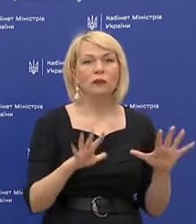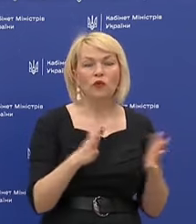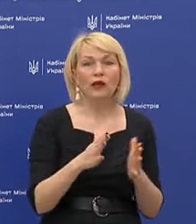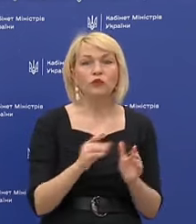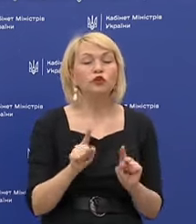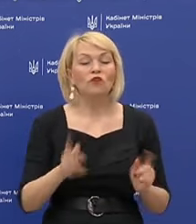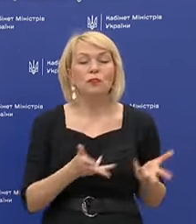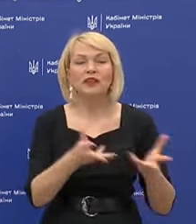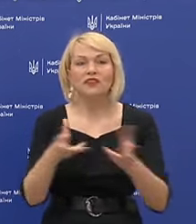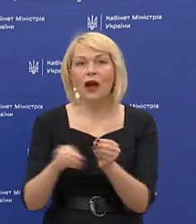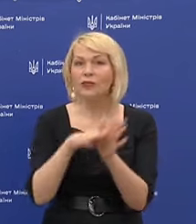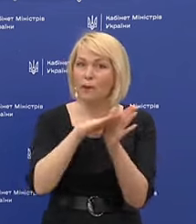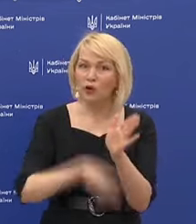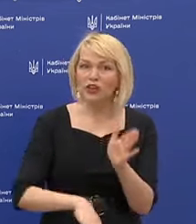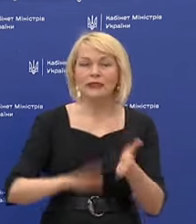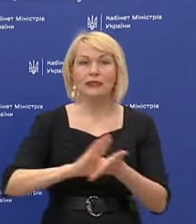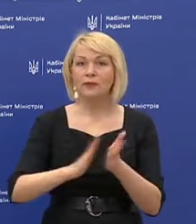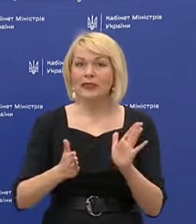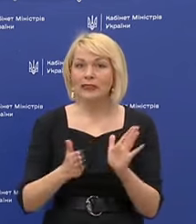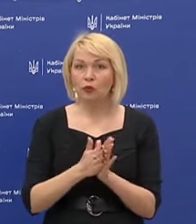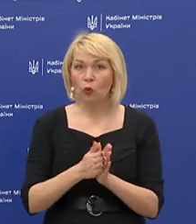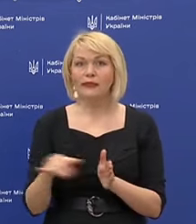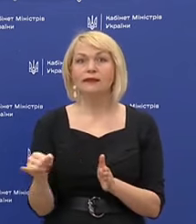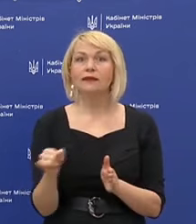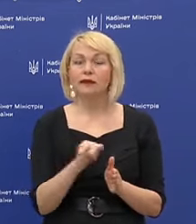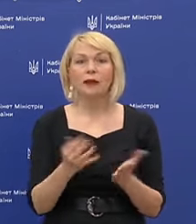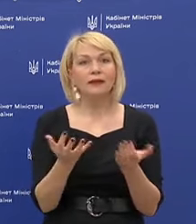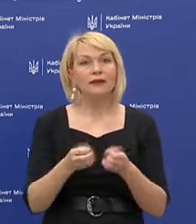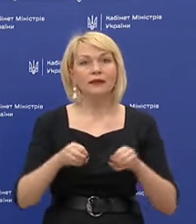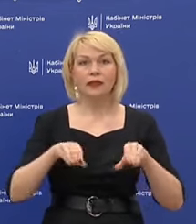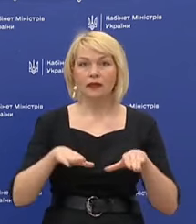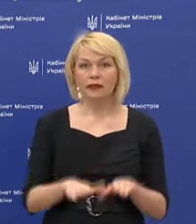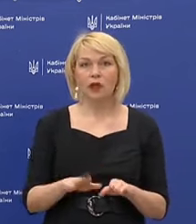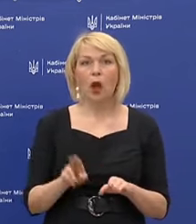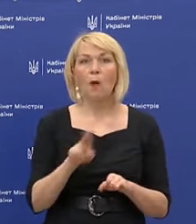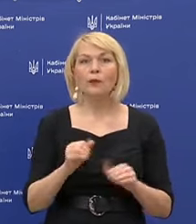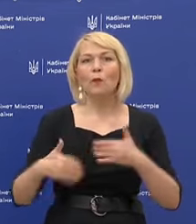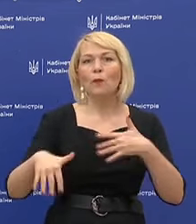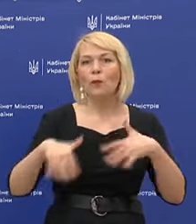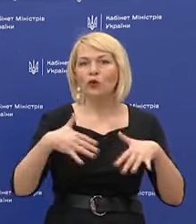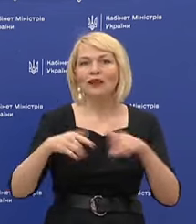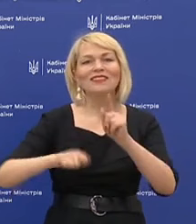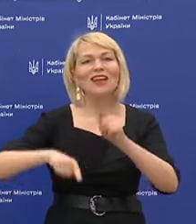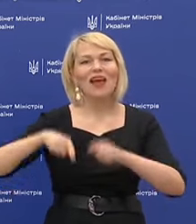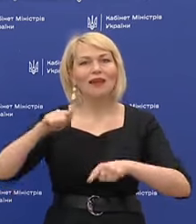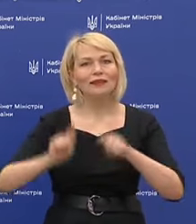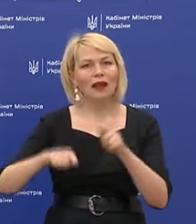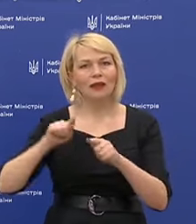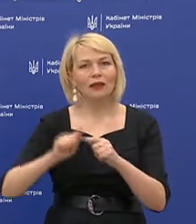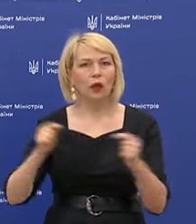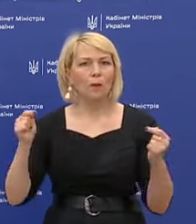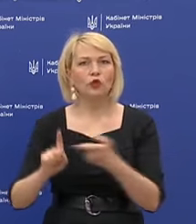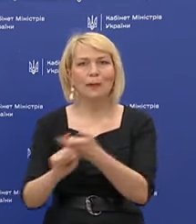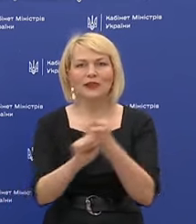що впливає на погіршення епідситуації, і прийняти рішення про послаблення деяких